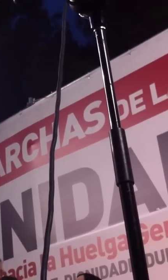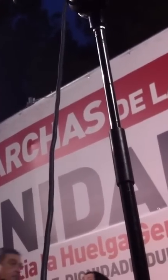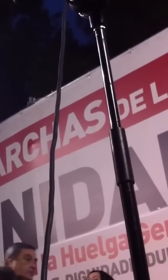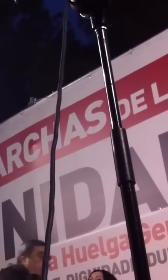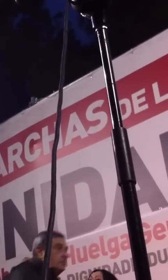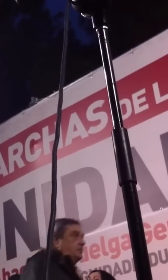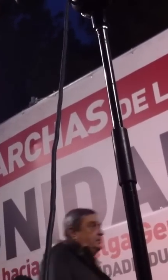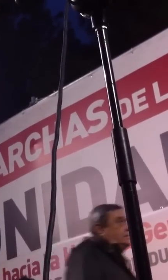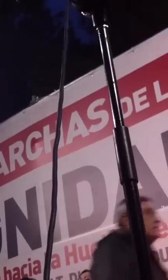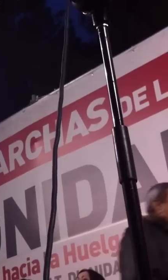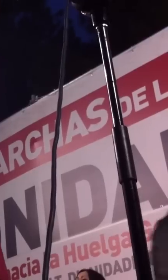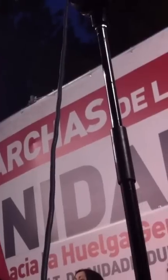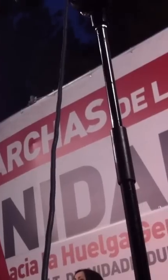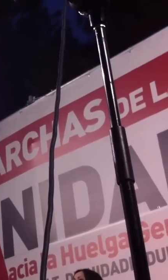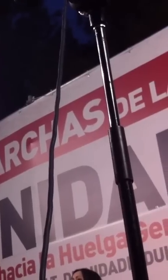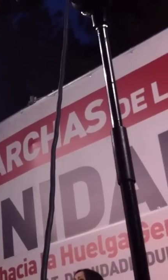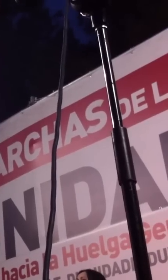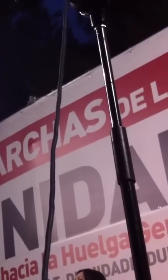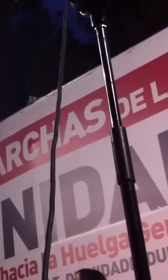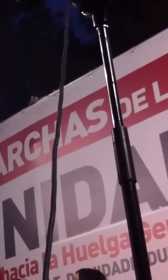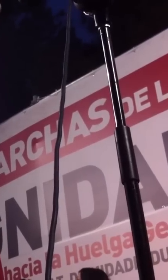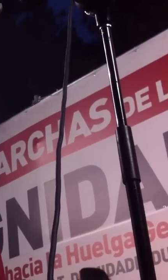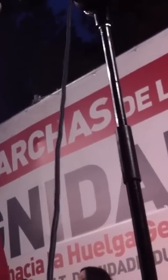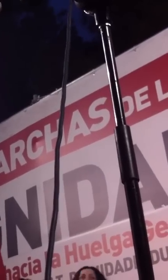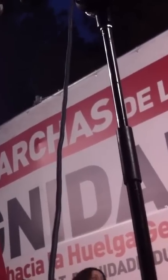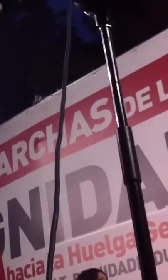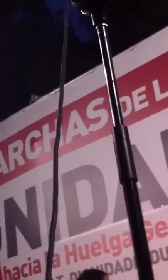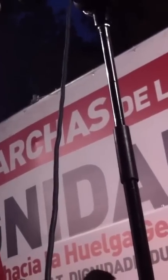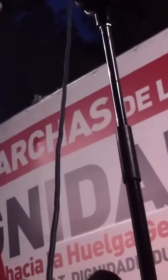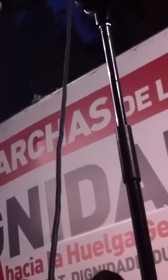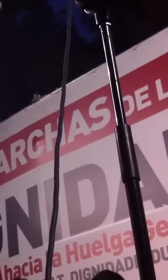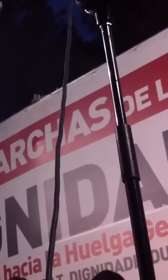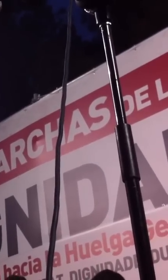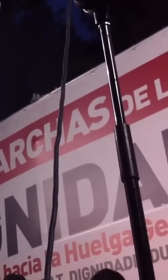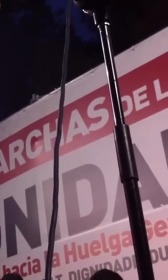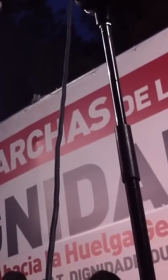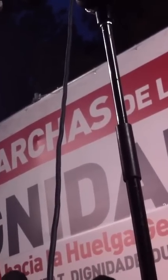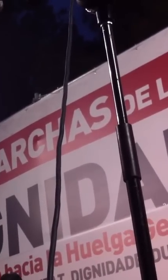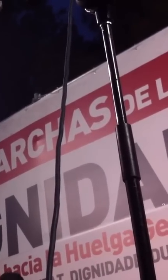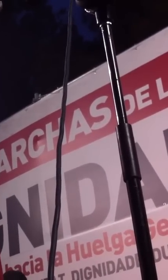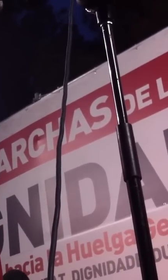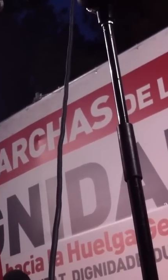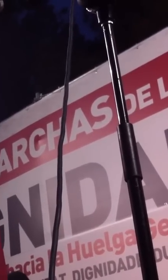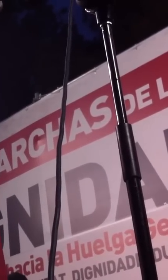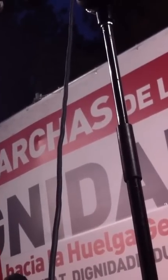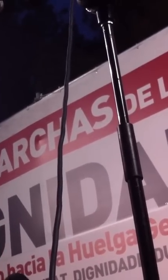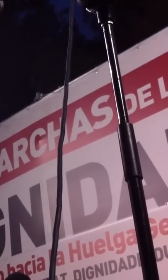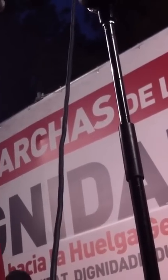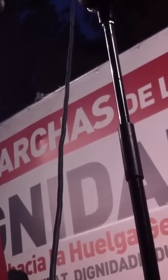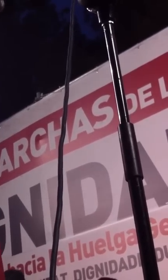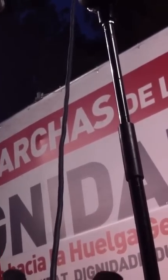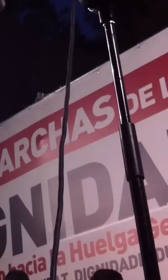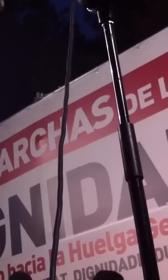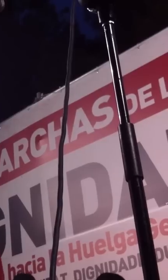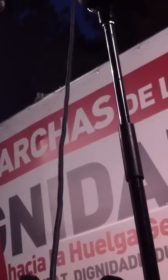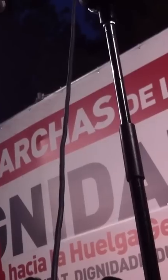todo esto solamente se arregla saliendo a la calle. Esto no se arregla en una urna. Salga lo que salga mañana,